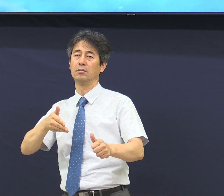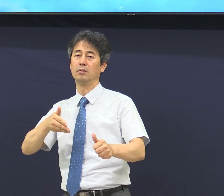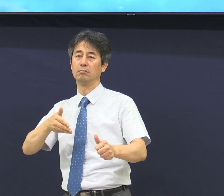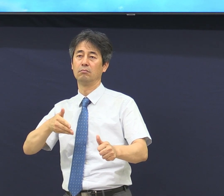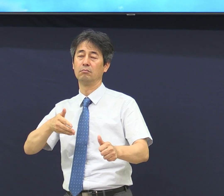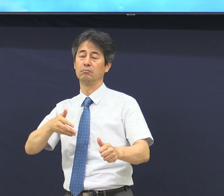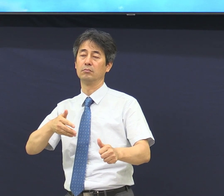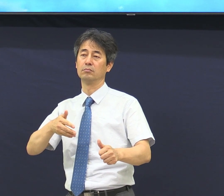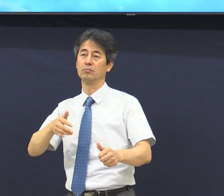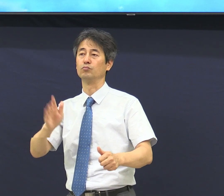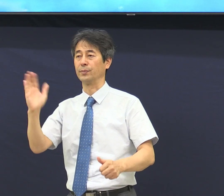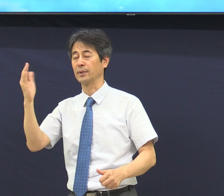것이죠.